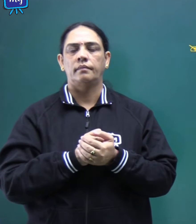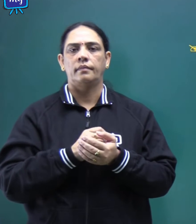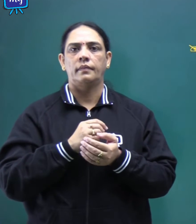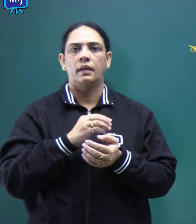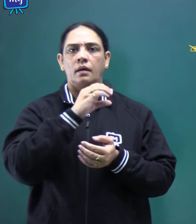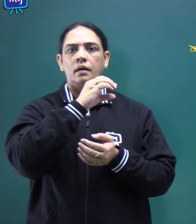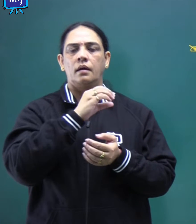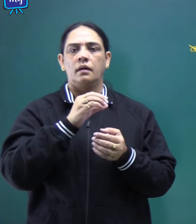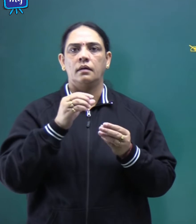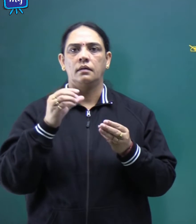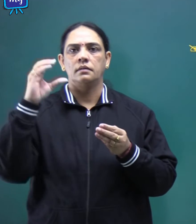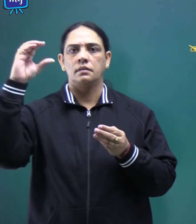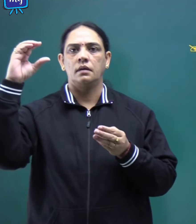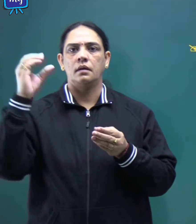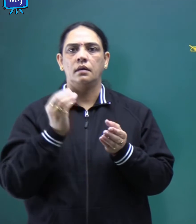घनाभ